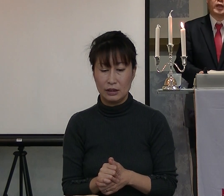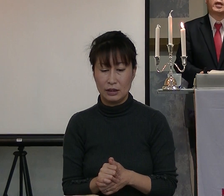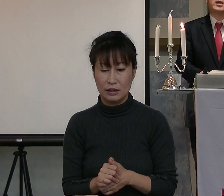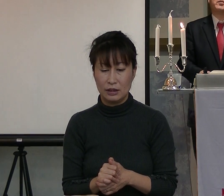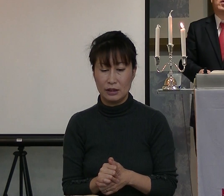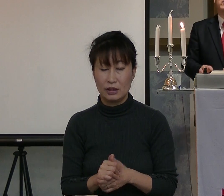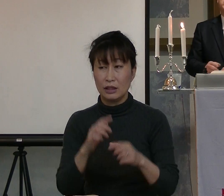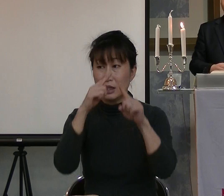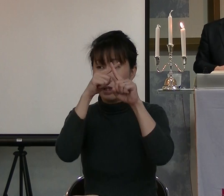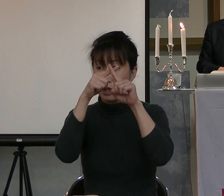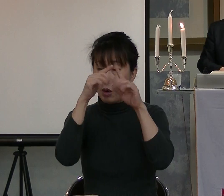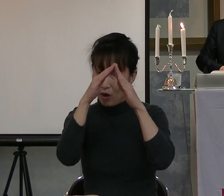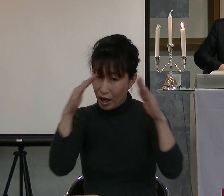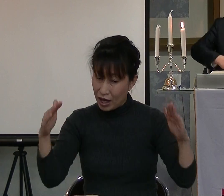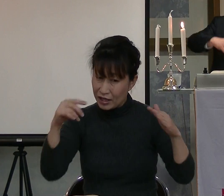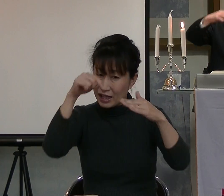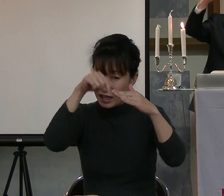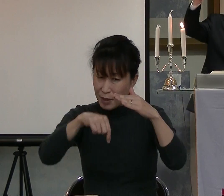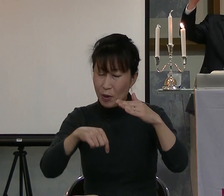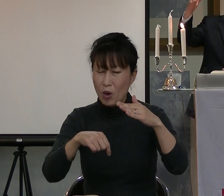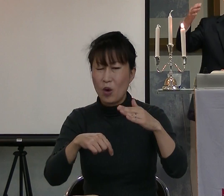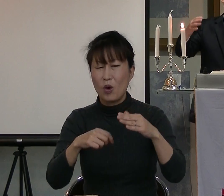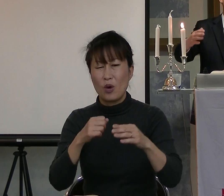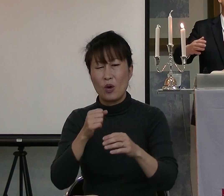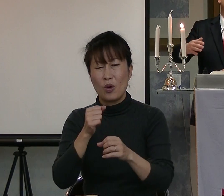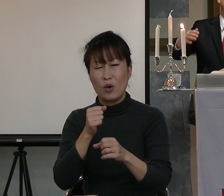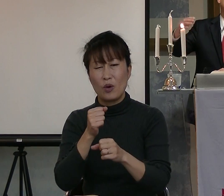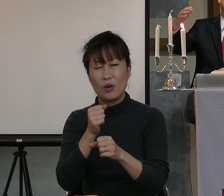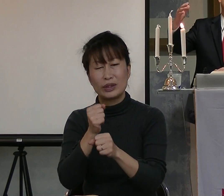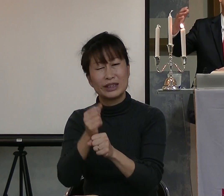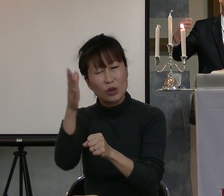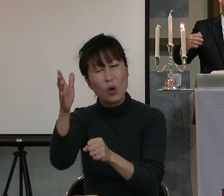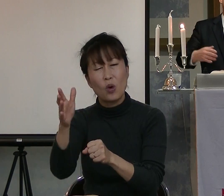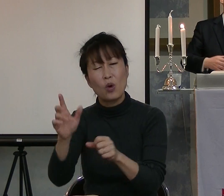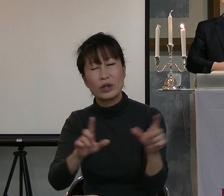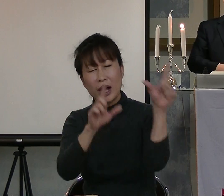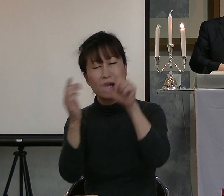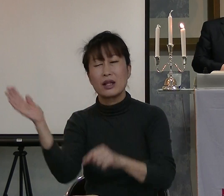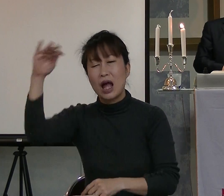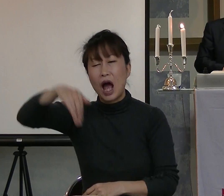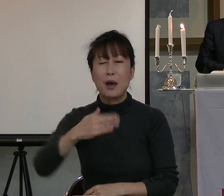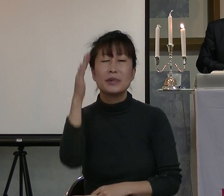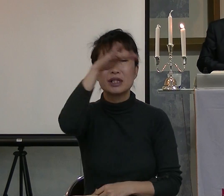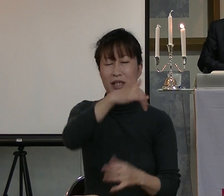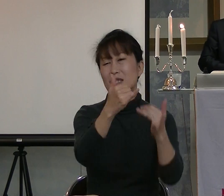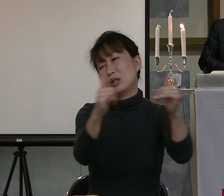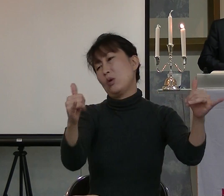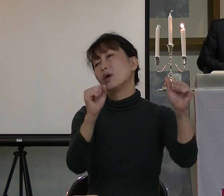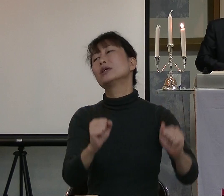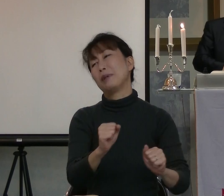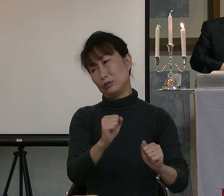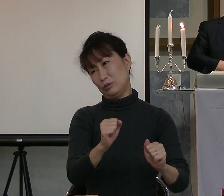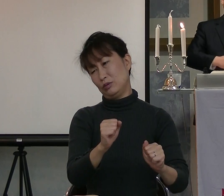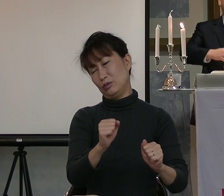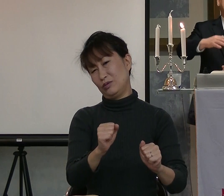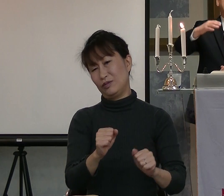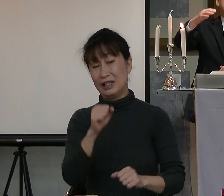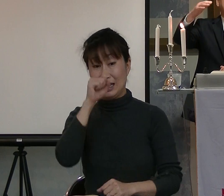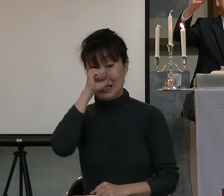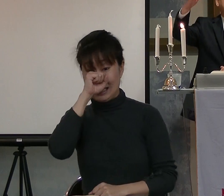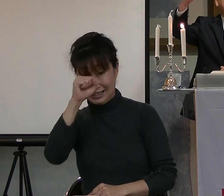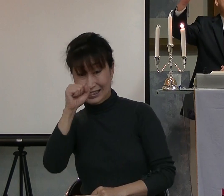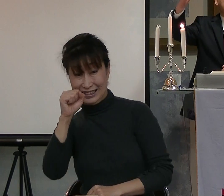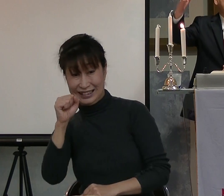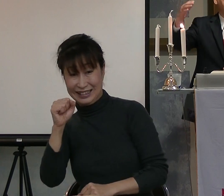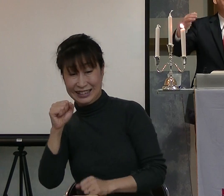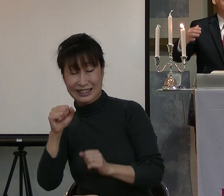か。教会の中でもこれ信仰が波の方がいらっしゃいます。いい時は波が